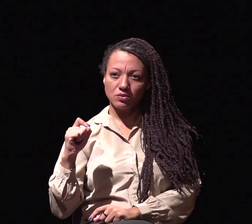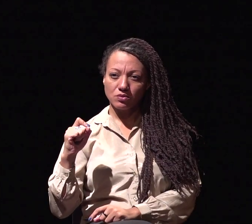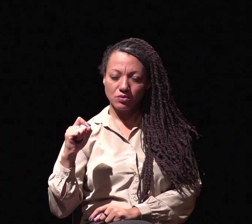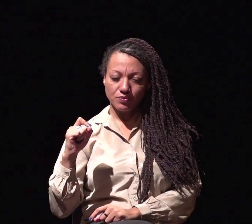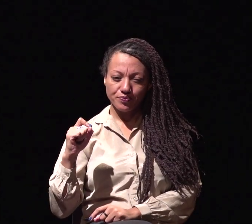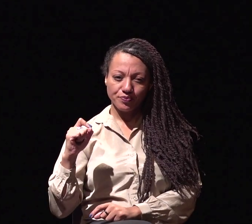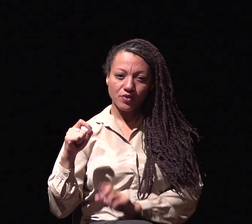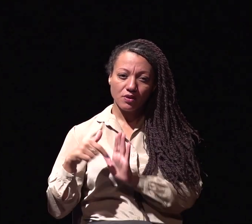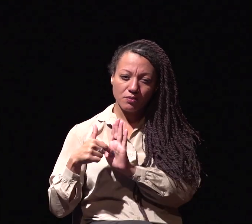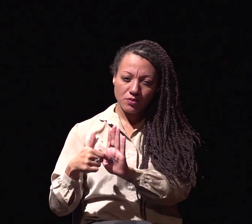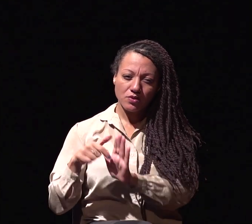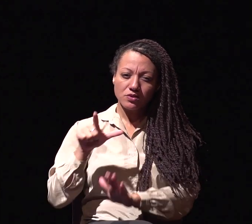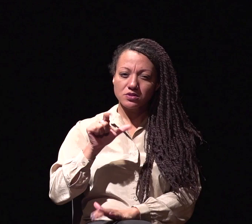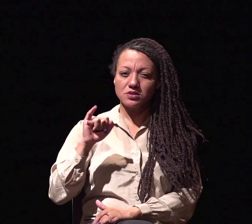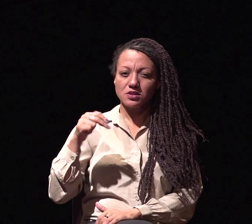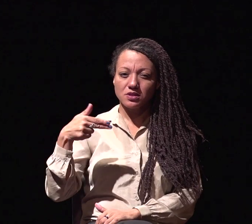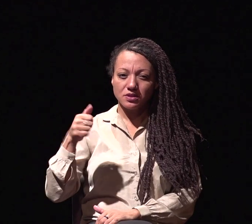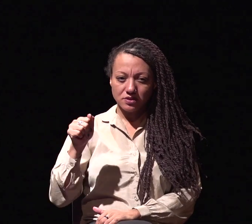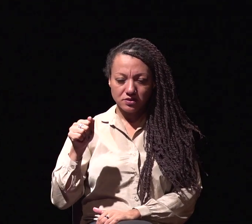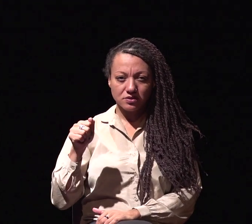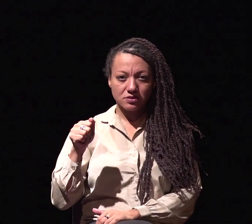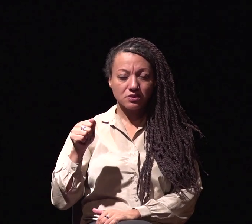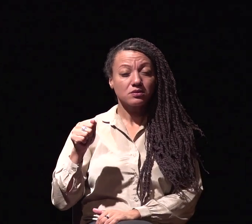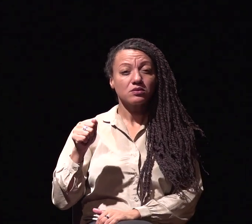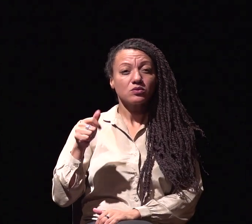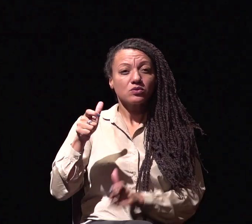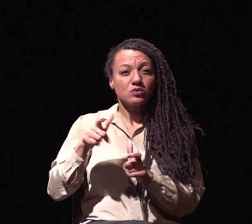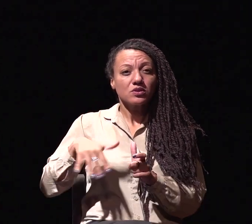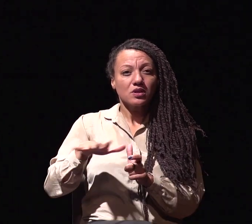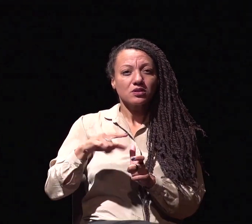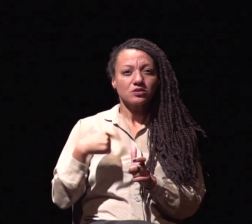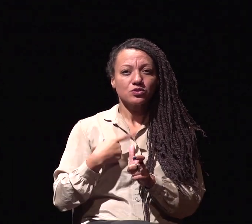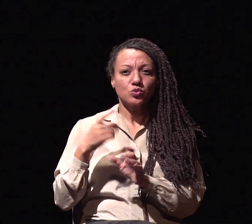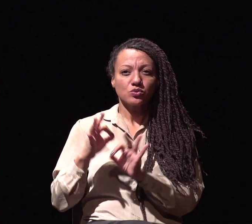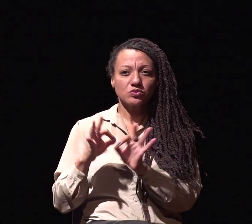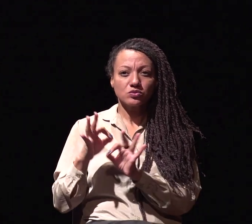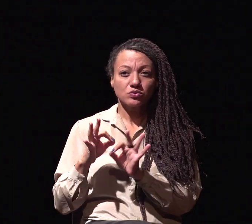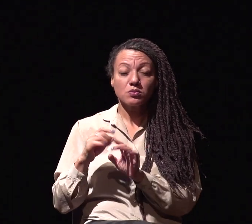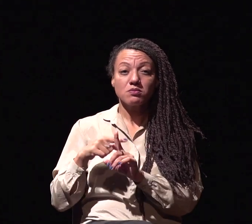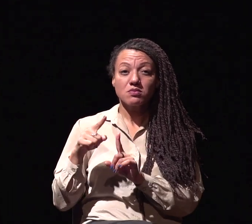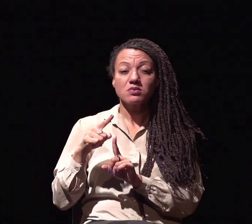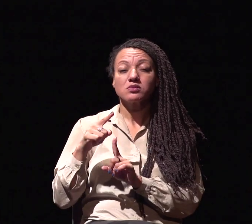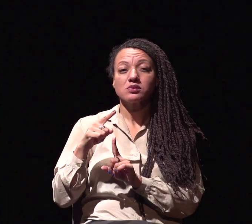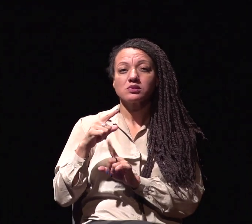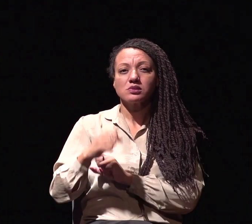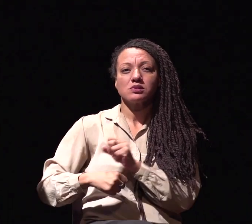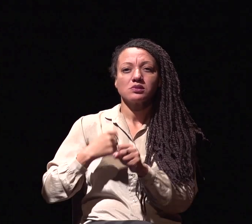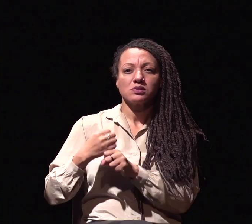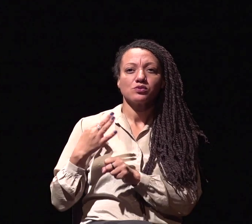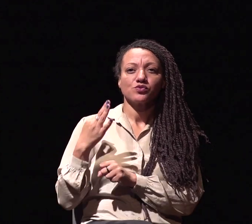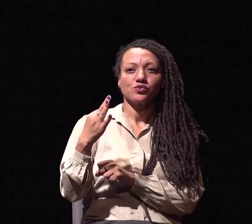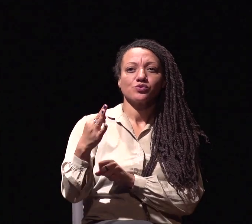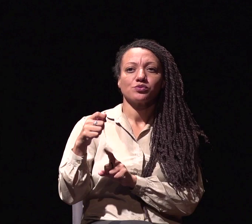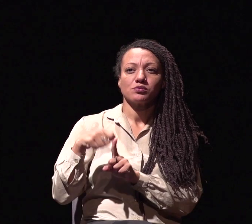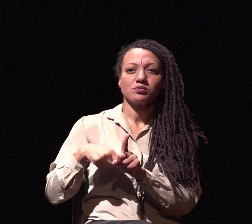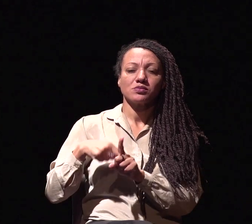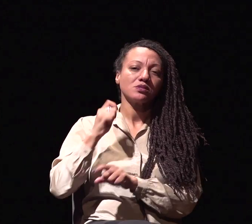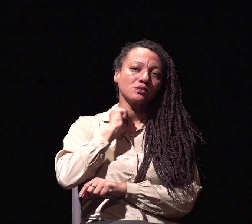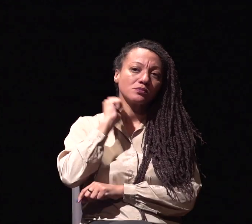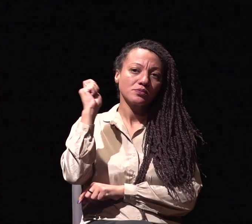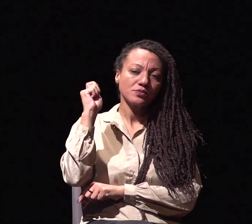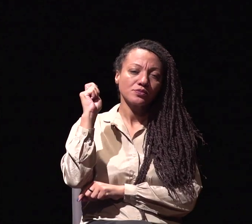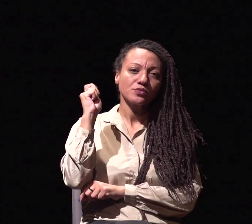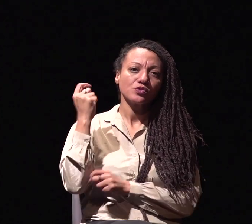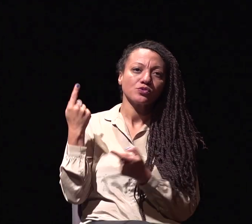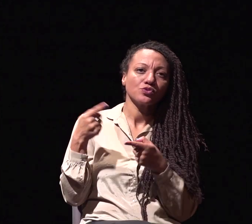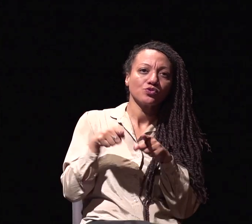Lina Bobardi Habitat, que nós organizamos, que será inaugurada em abril do ano que vem, e é co-organizada com o